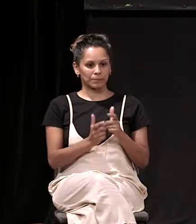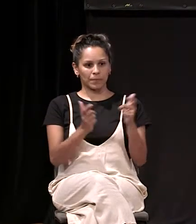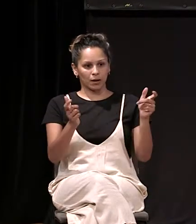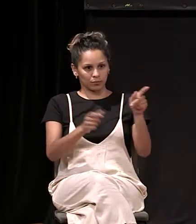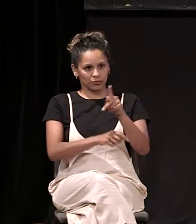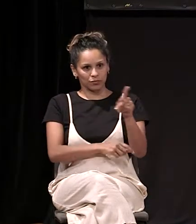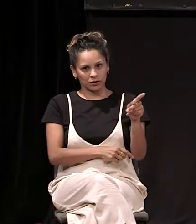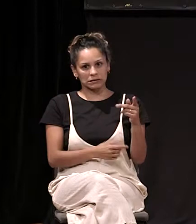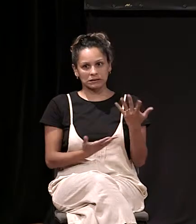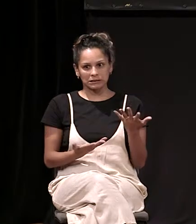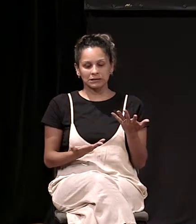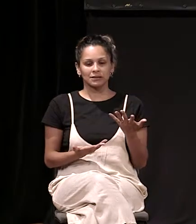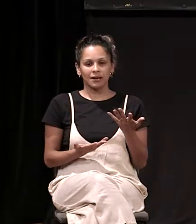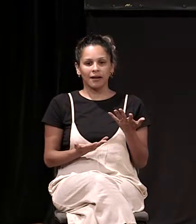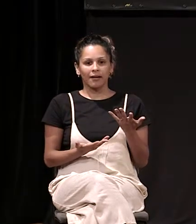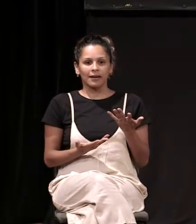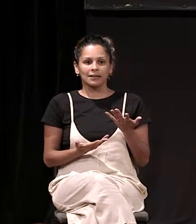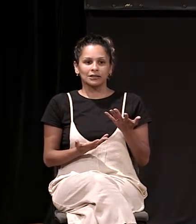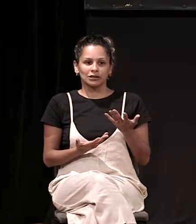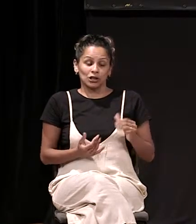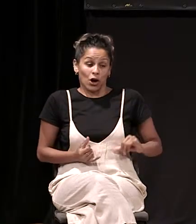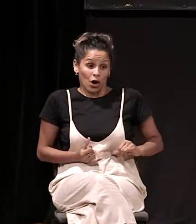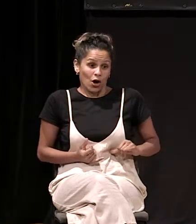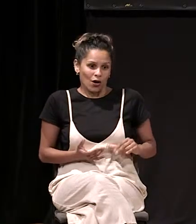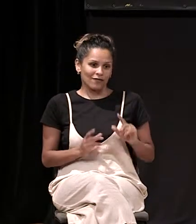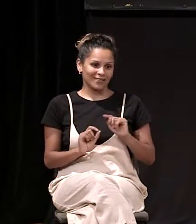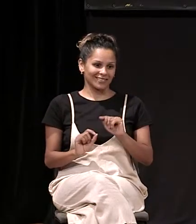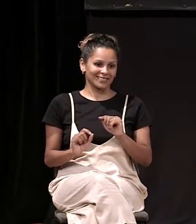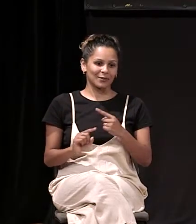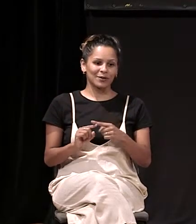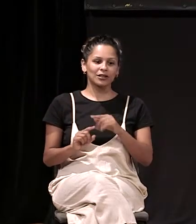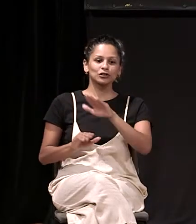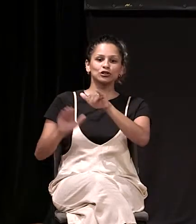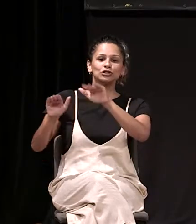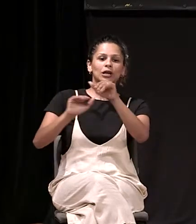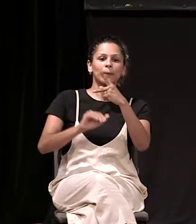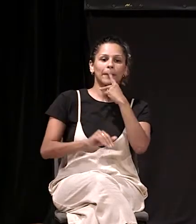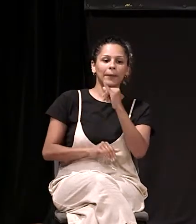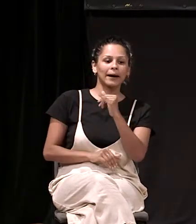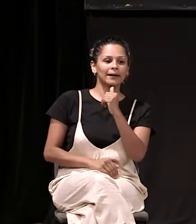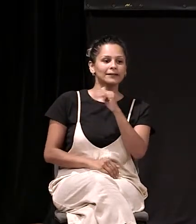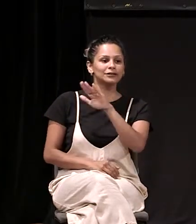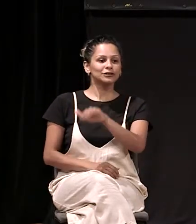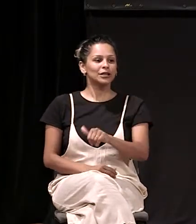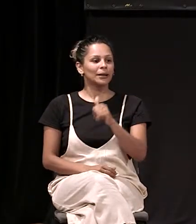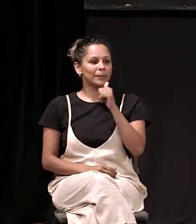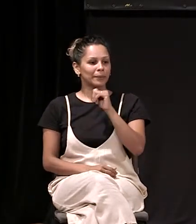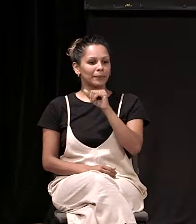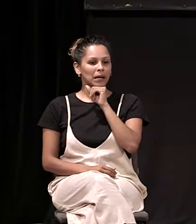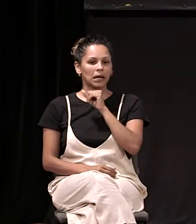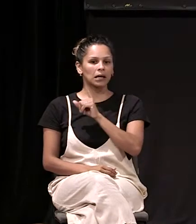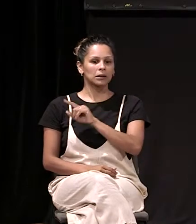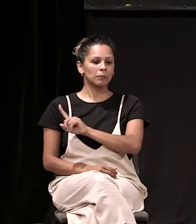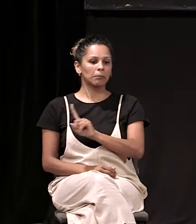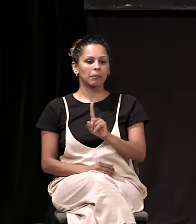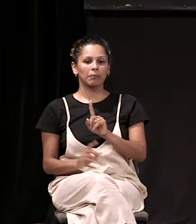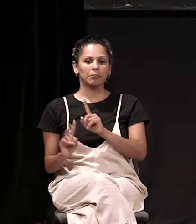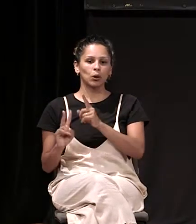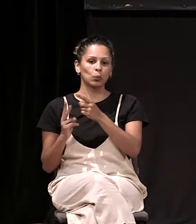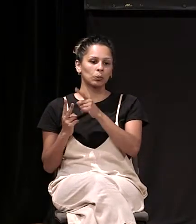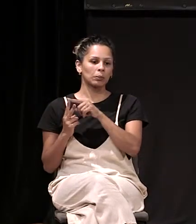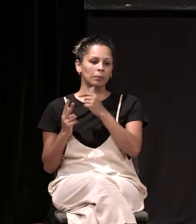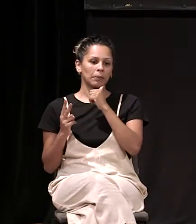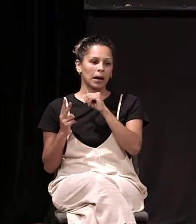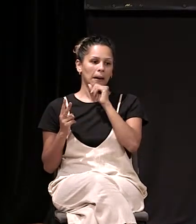com a gente, que chamam os pais não vão. Então, o que é você, né? Então, os pais não vão. Quando a gente